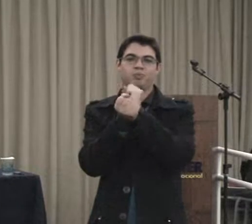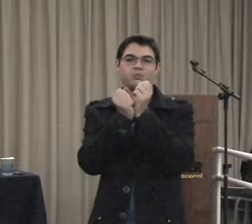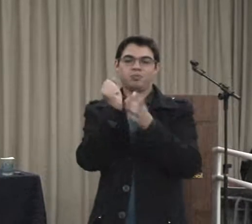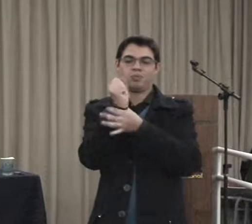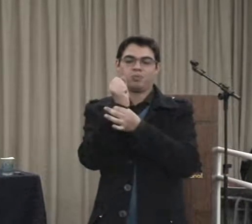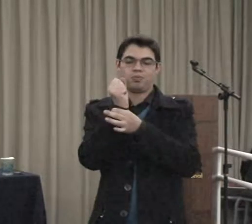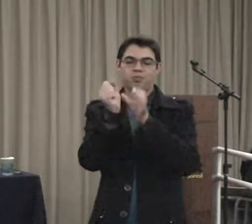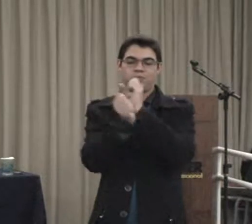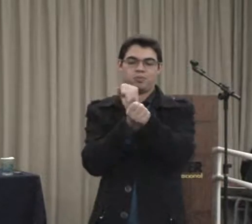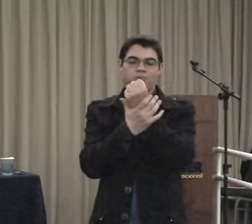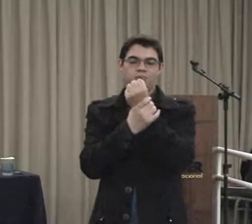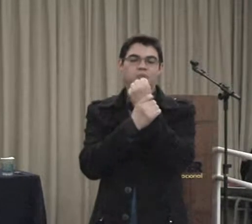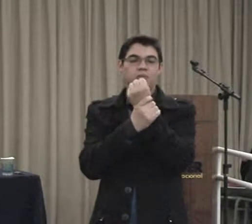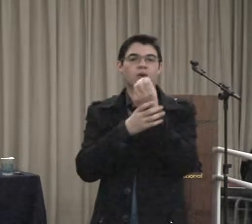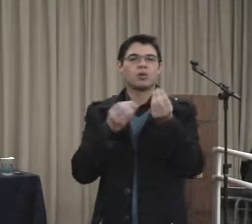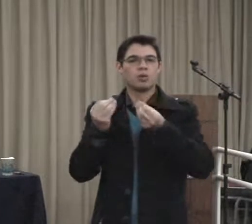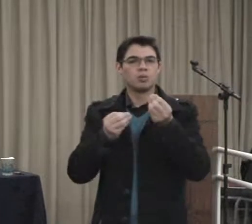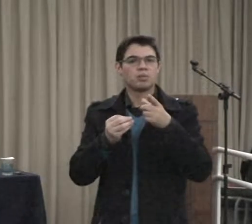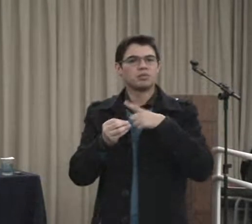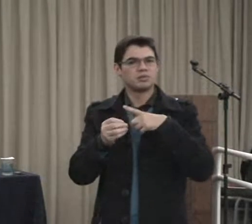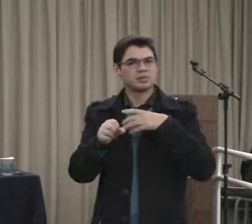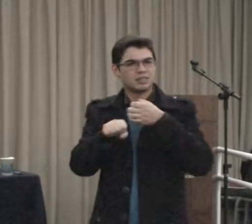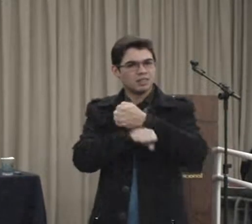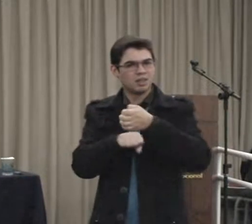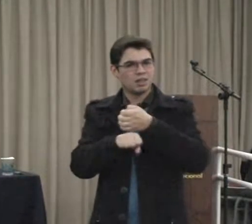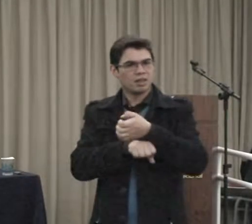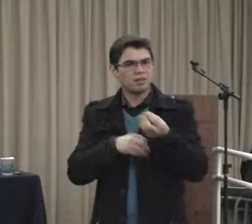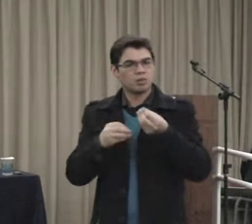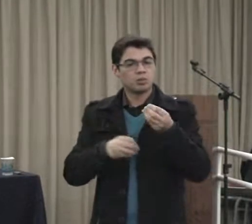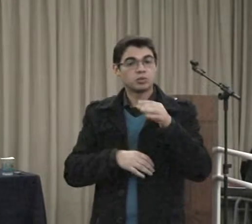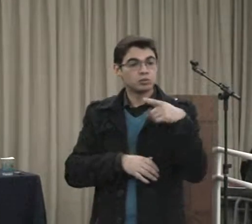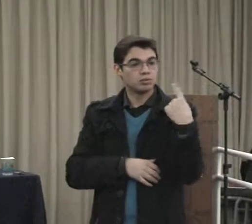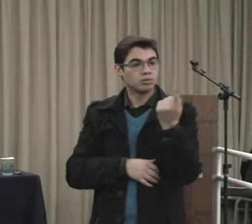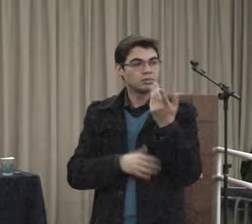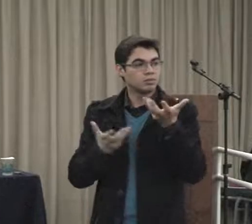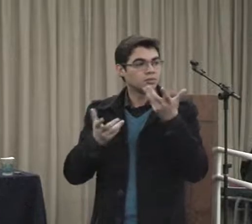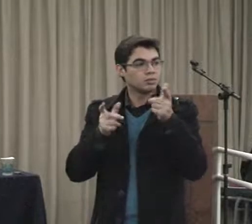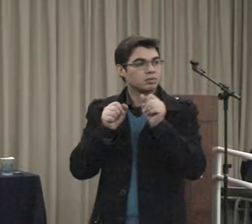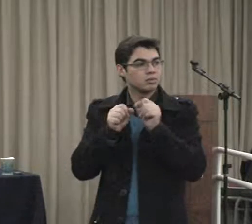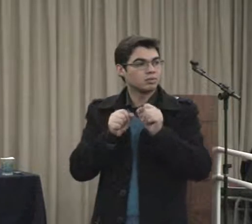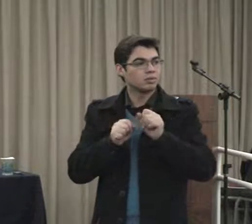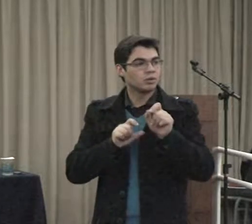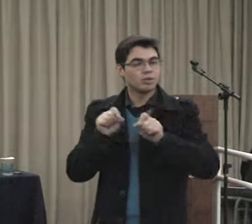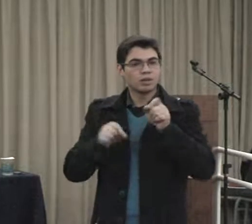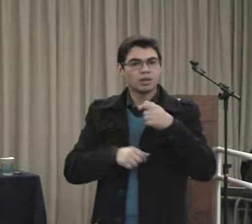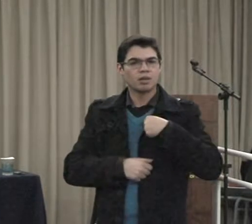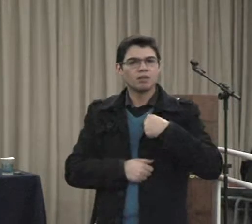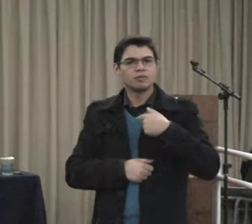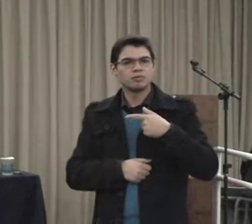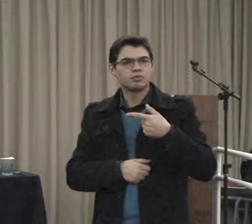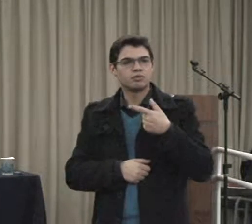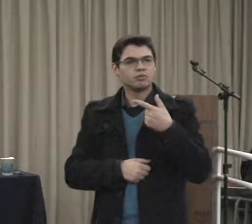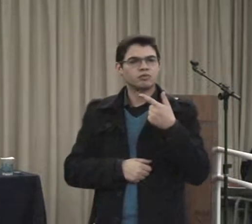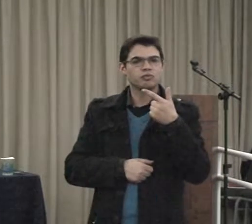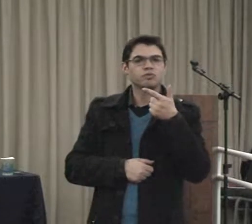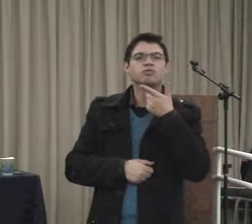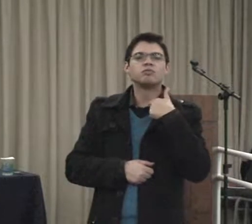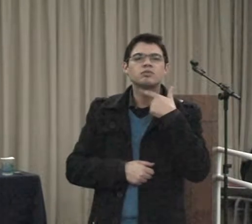mãos, simbolizando que o que a gente busca na vida é